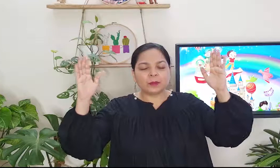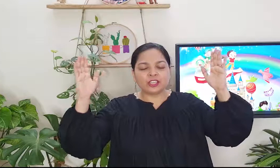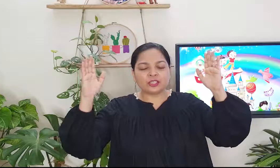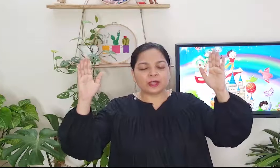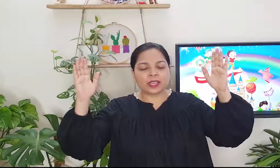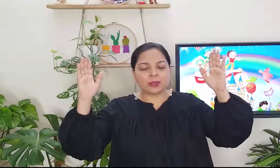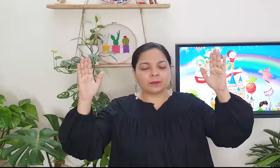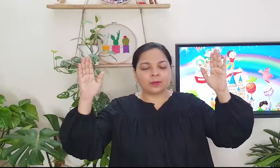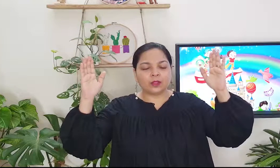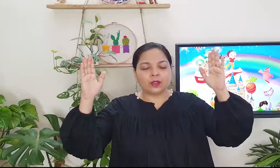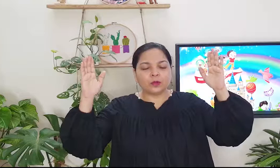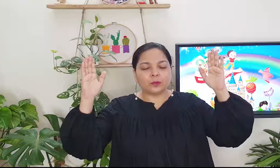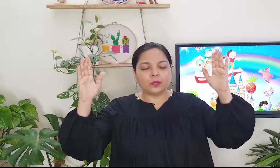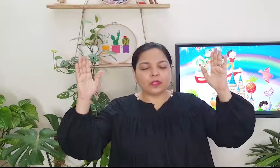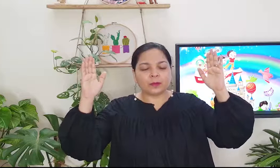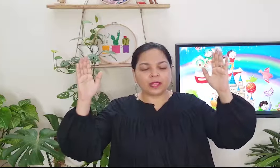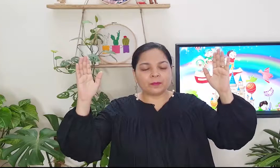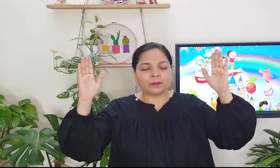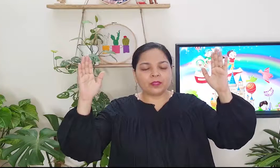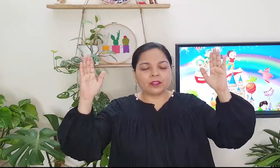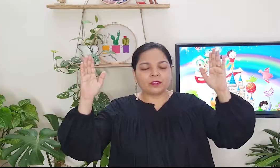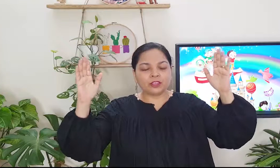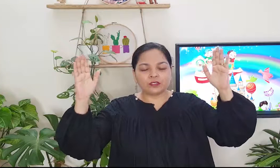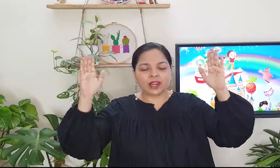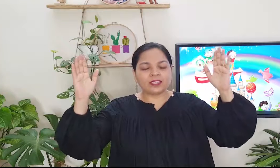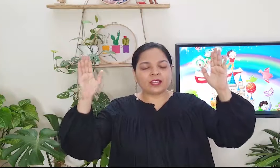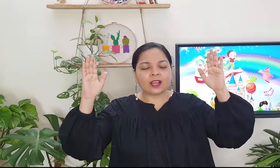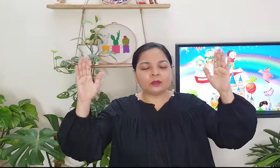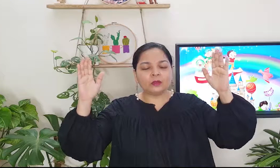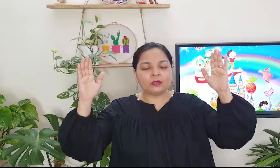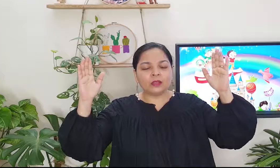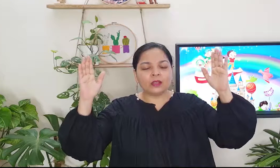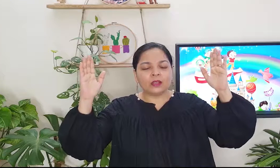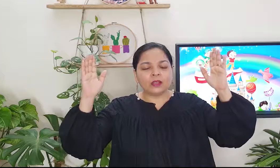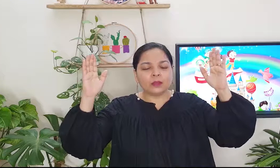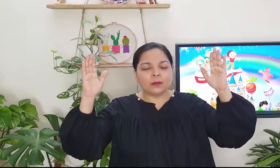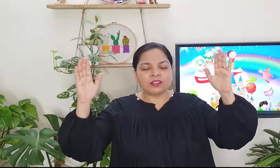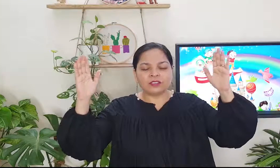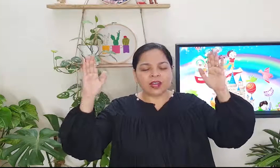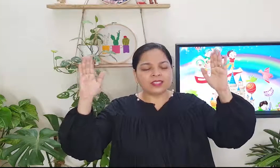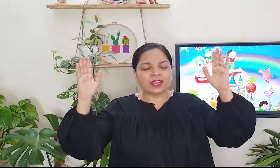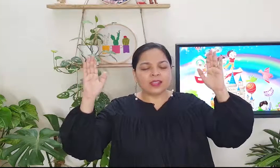জীবন্ত ঈশ্বরের পুত্রতে বিশ্বাস করি। আমি বিশ্বাস